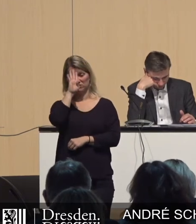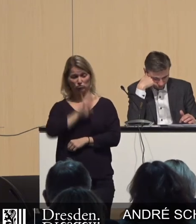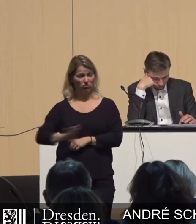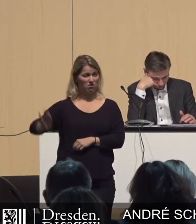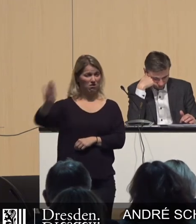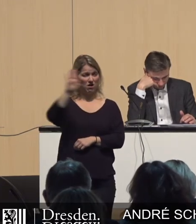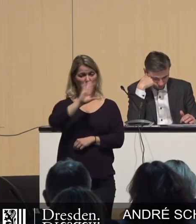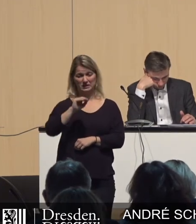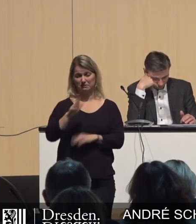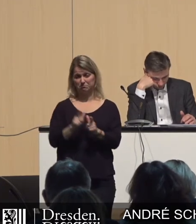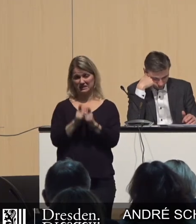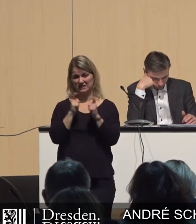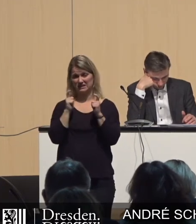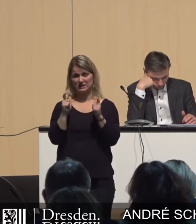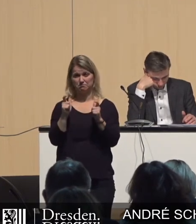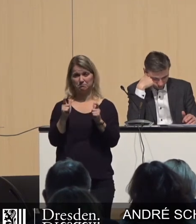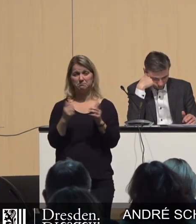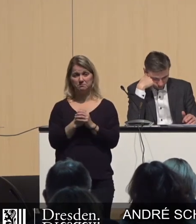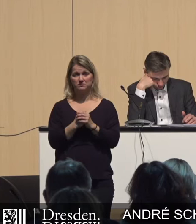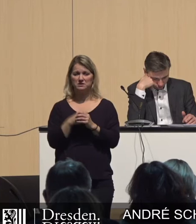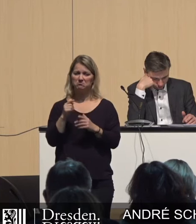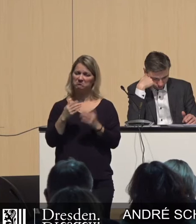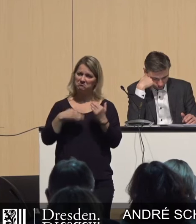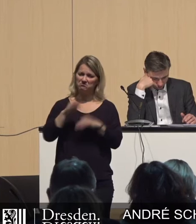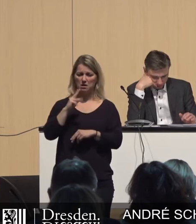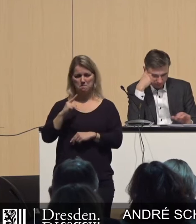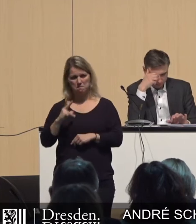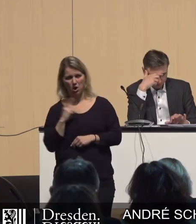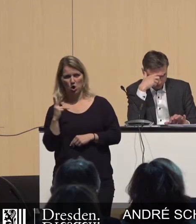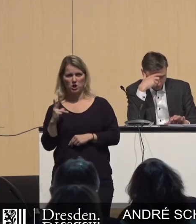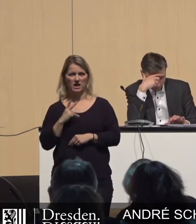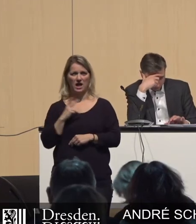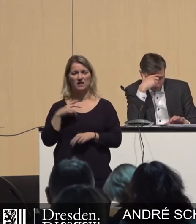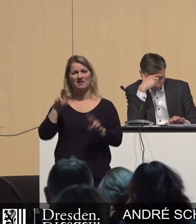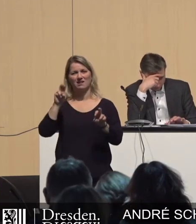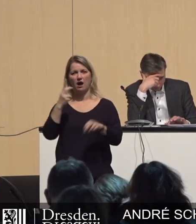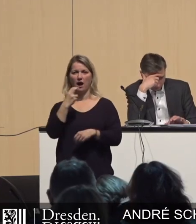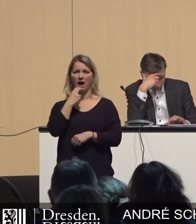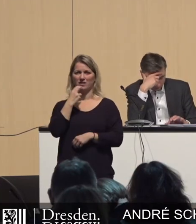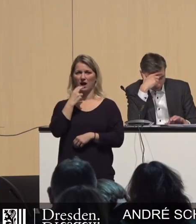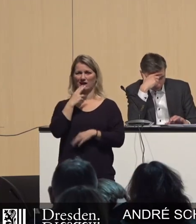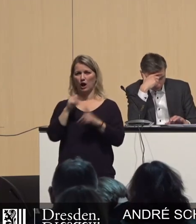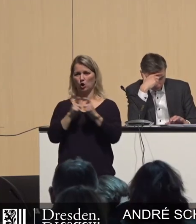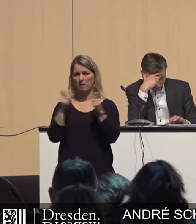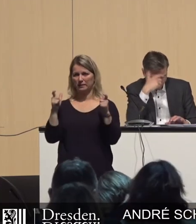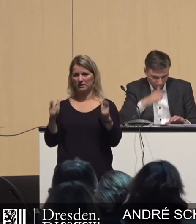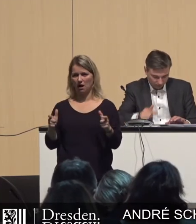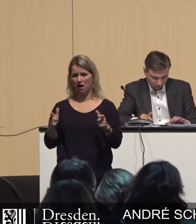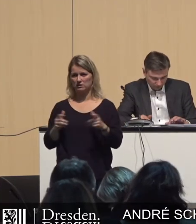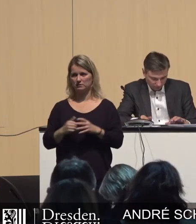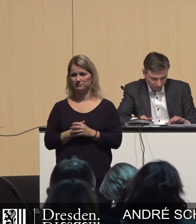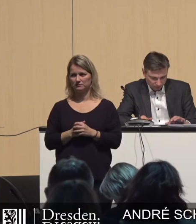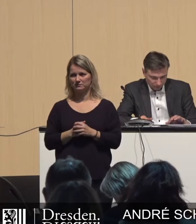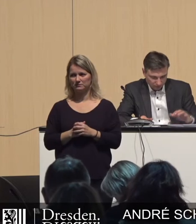geschaffen. Man könnte auch sagen, ein modernes Energiekombinat. Und das, meine Damen und Herren,